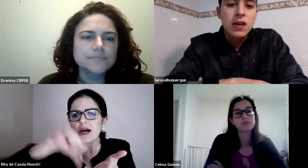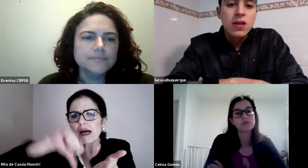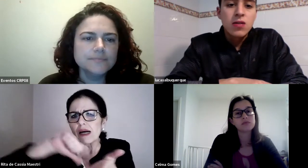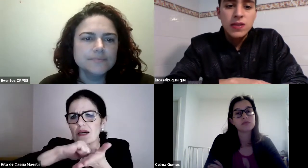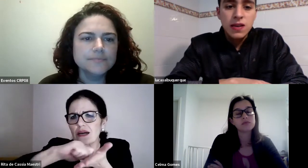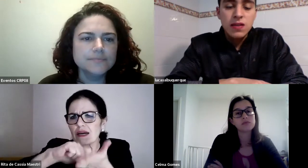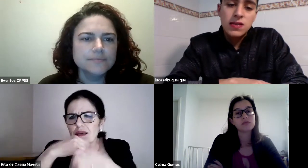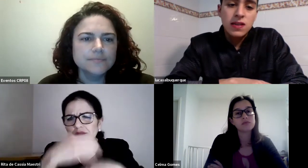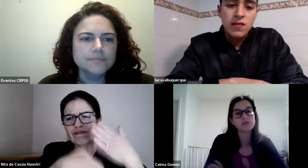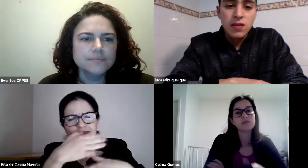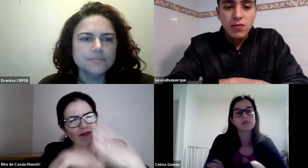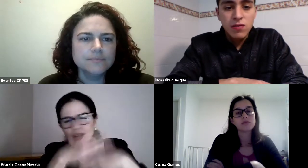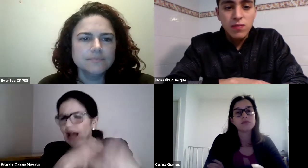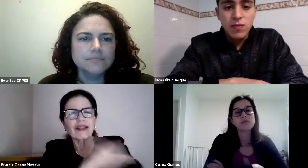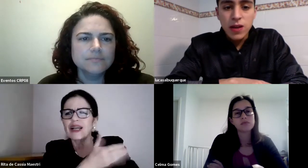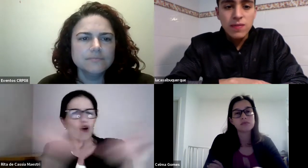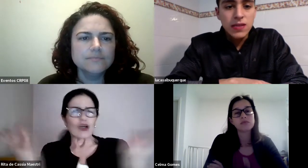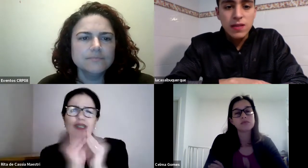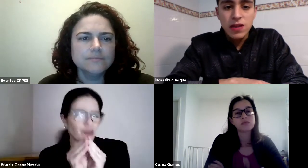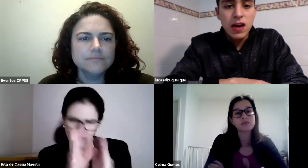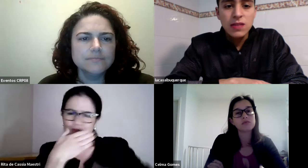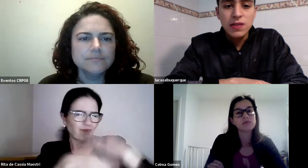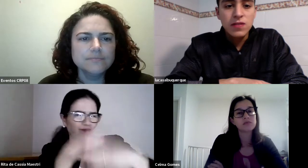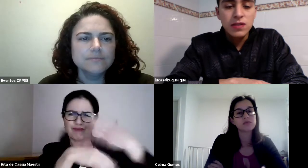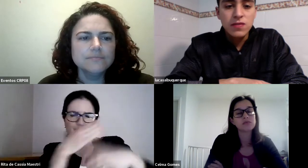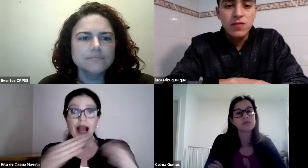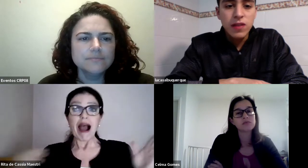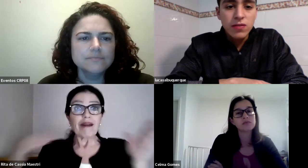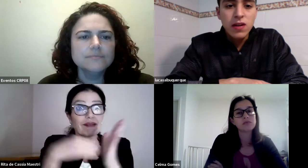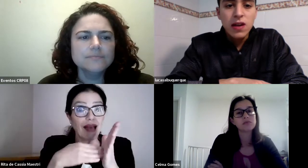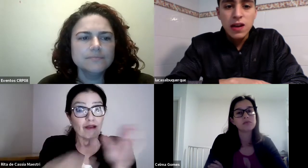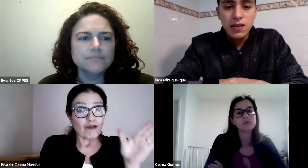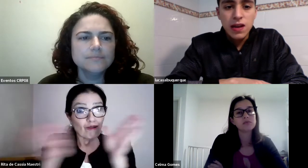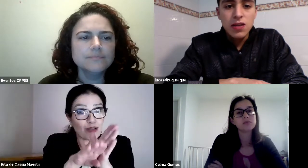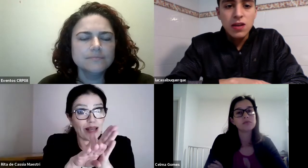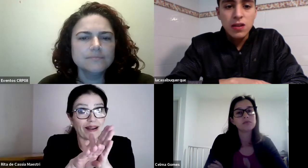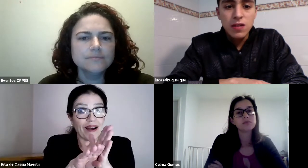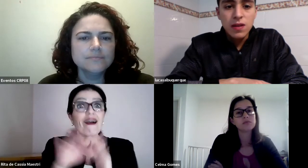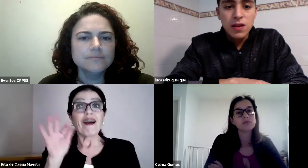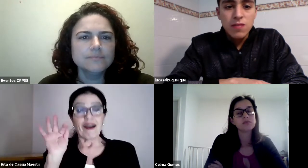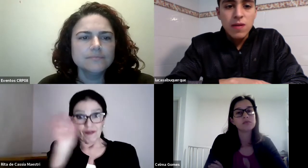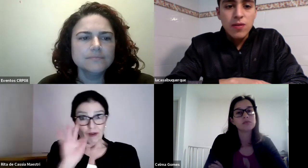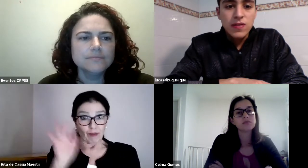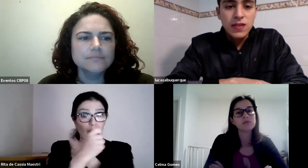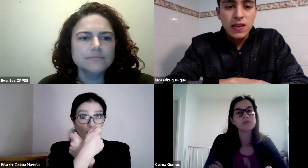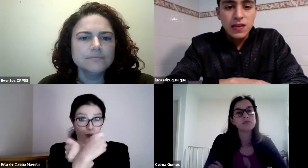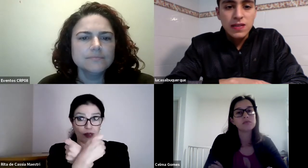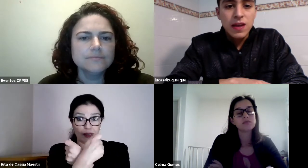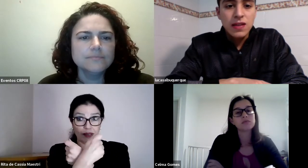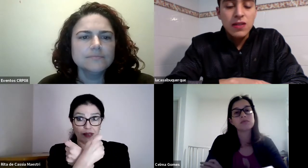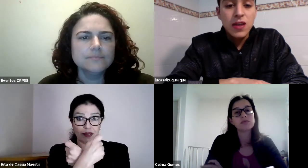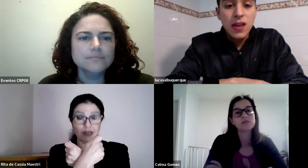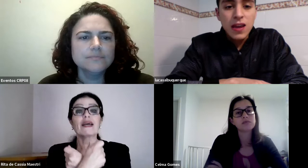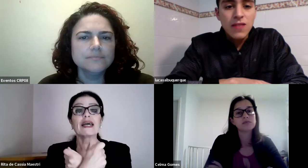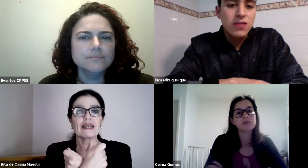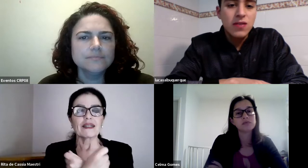português, comecei escrevendo com problemas gramaticais, mas fui desenvolvendo até adquirir uma proficiência. Até